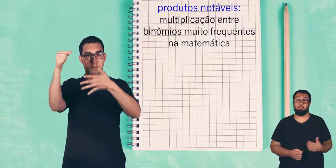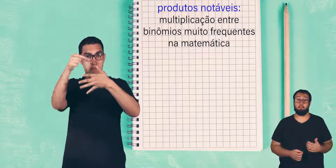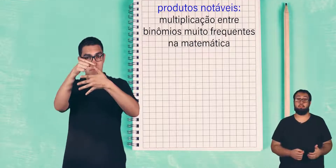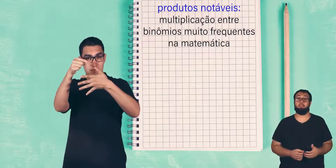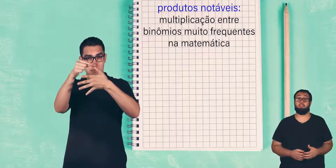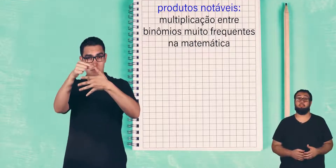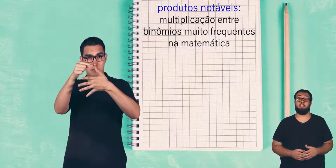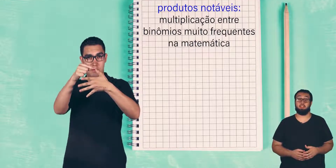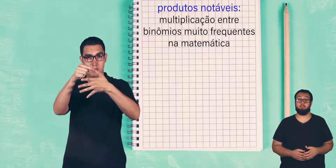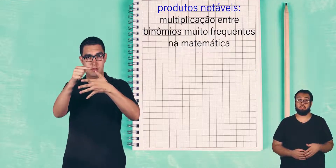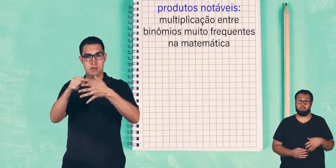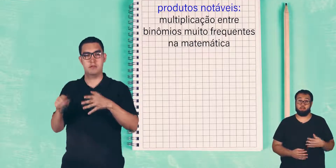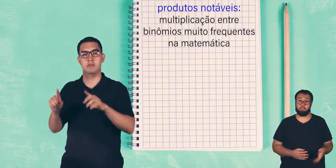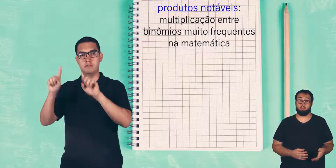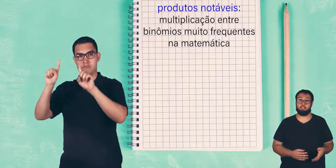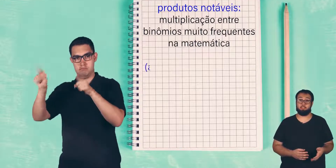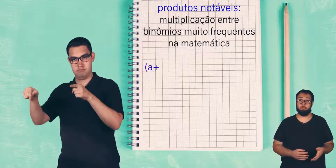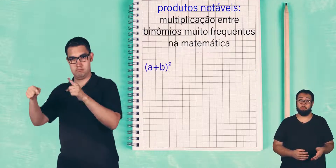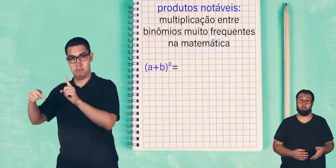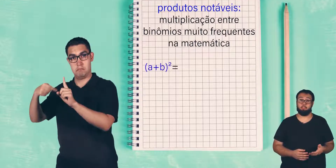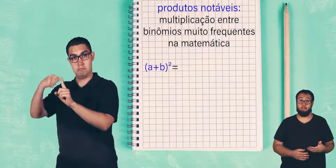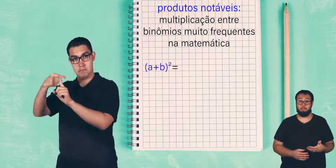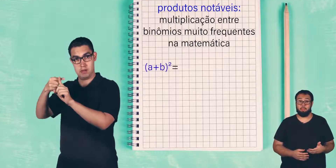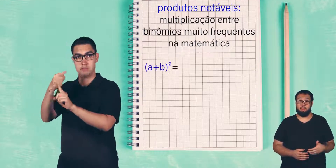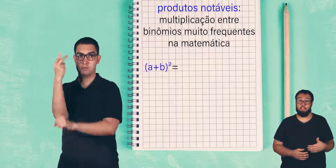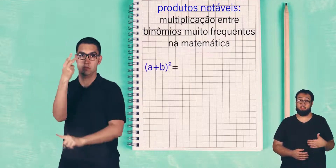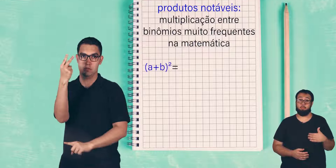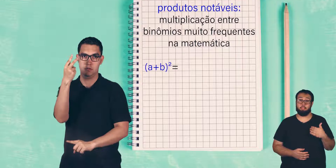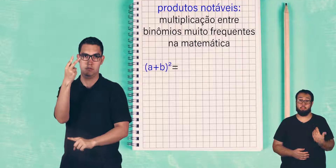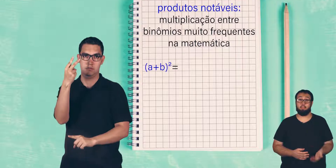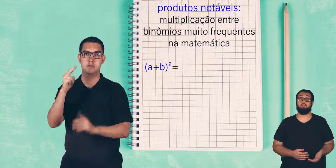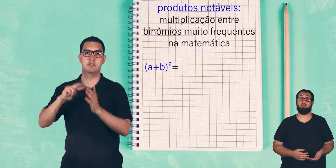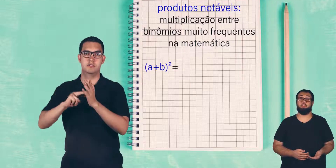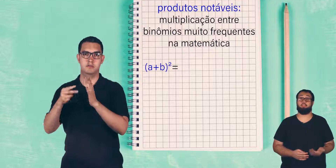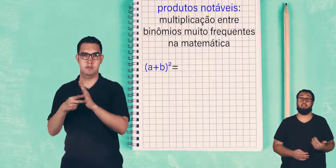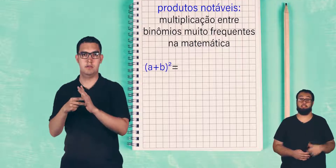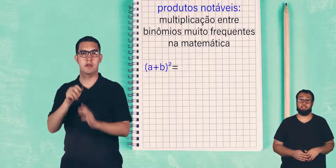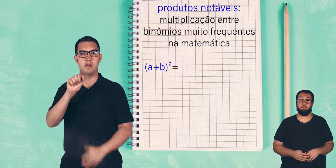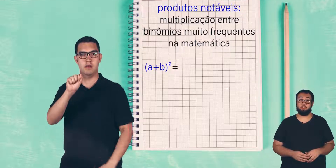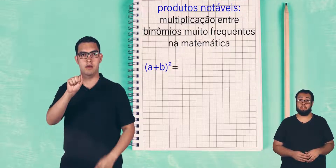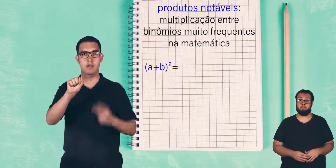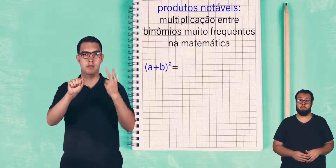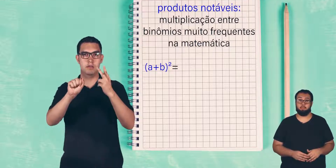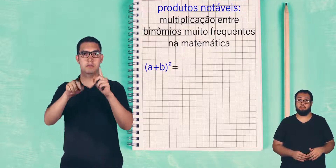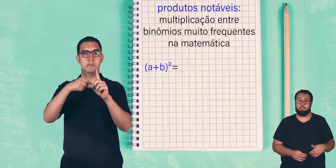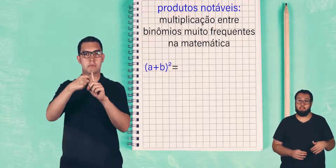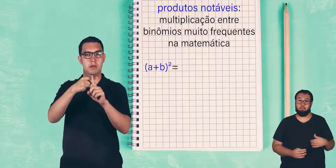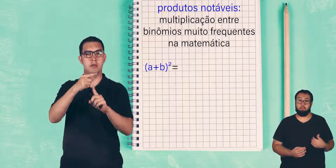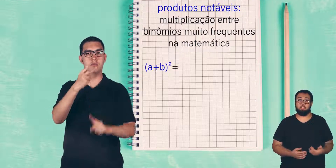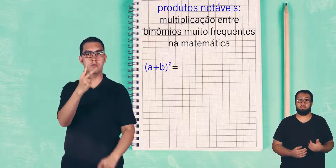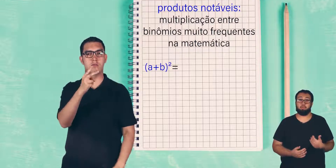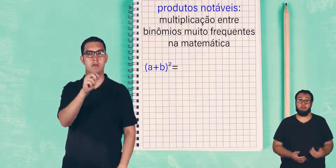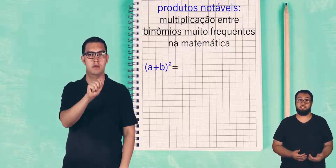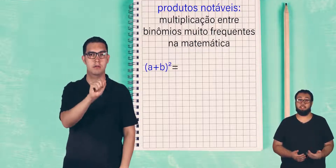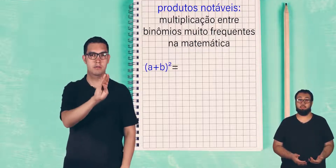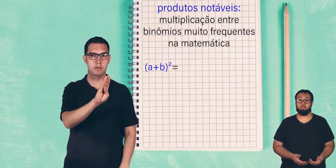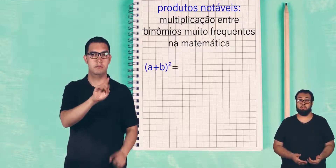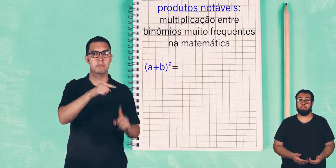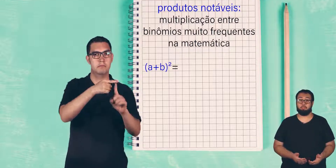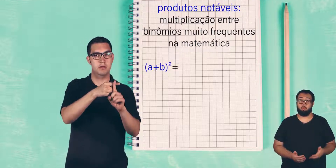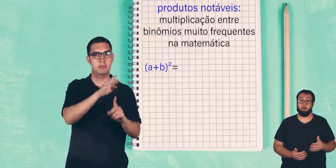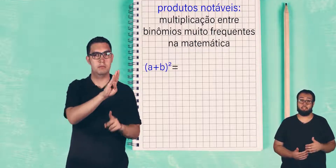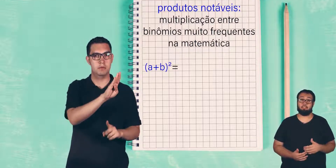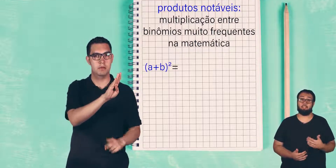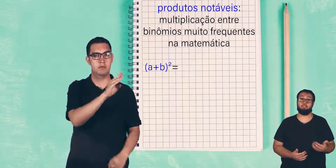O primeiro produto notável que temos é o quadrado da soma, isto é, a soma entre dois números elevado ao quadrado. Independente de quais serão